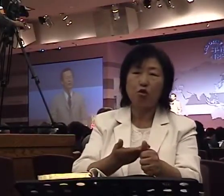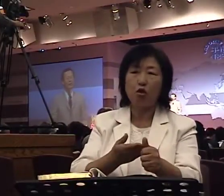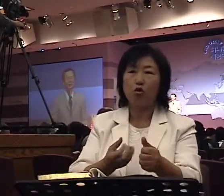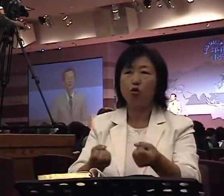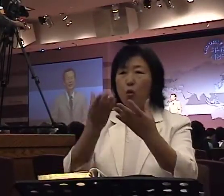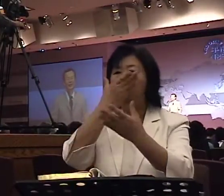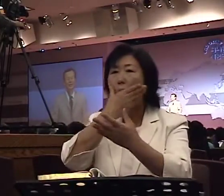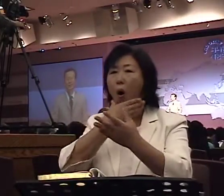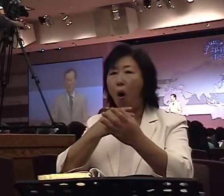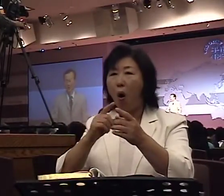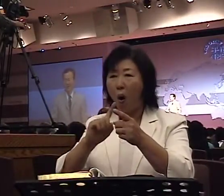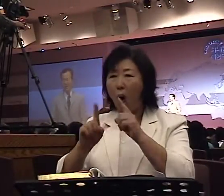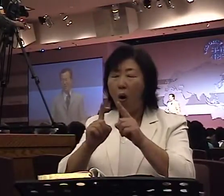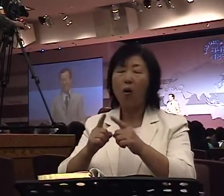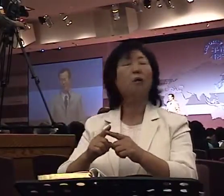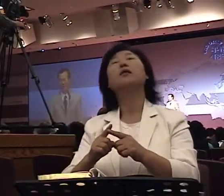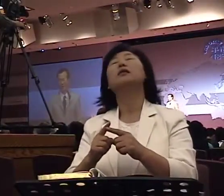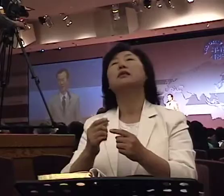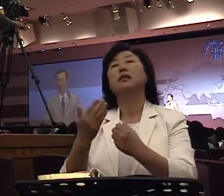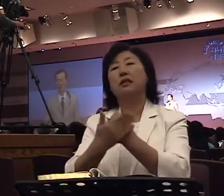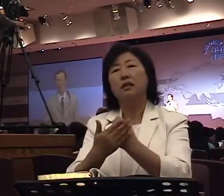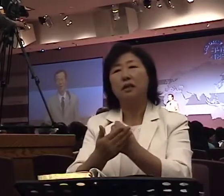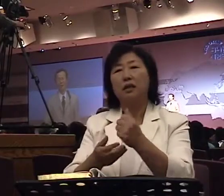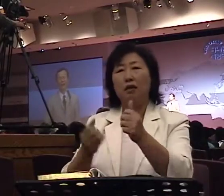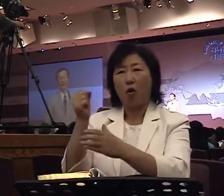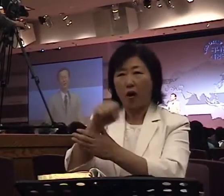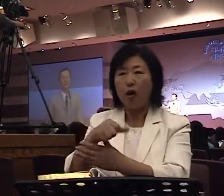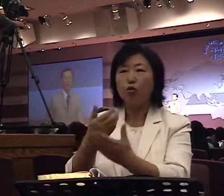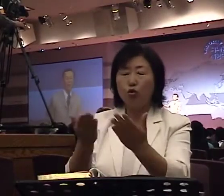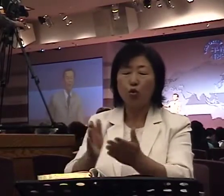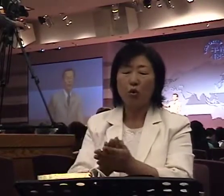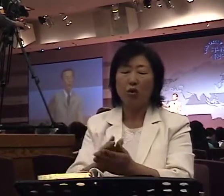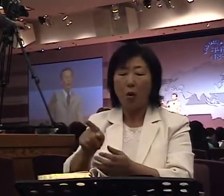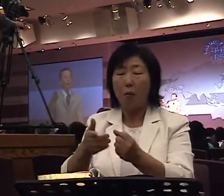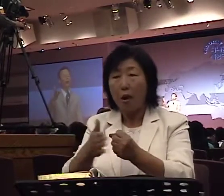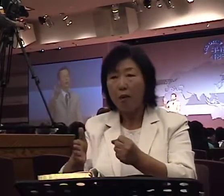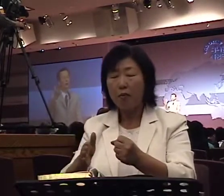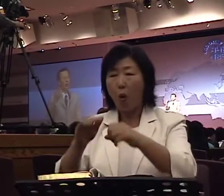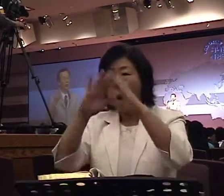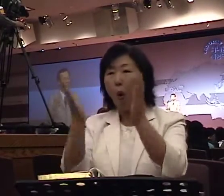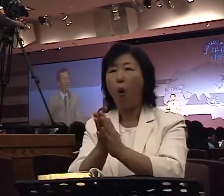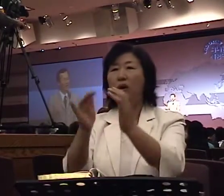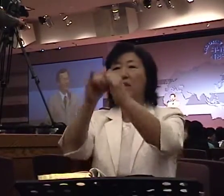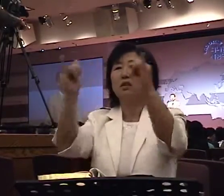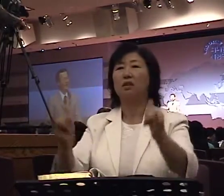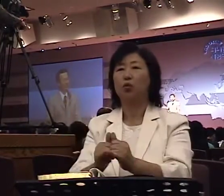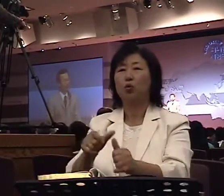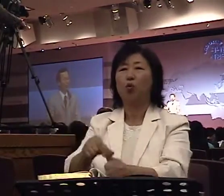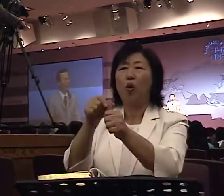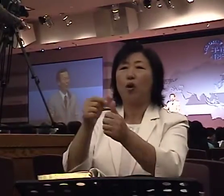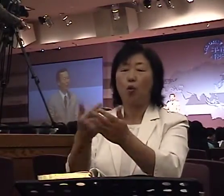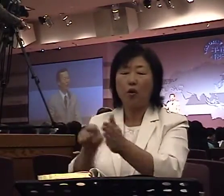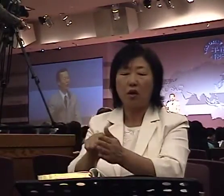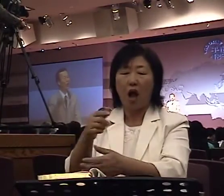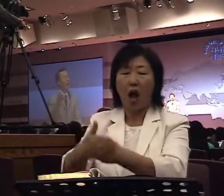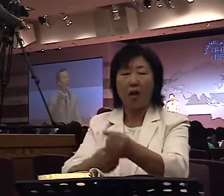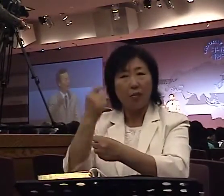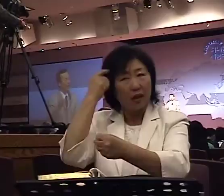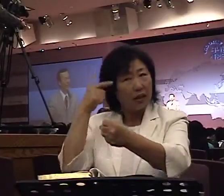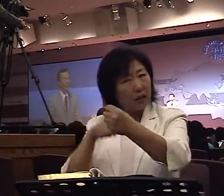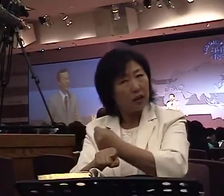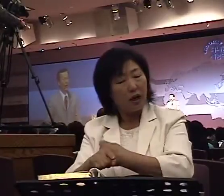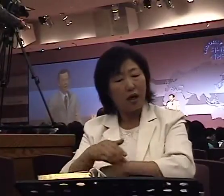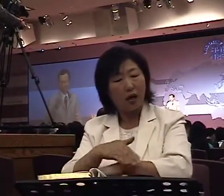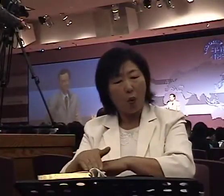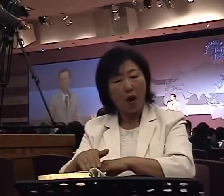수 있는 은혜를 허락하시고 그로 말미암아 이제 온 인류를 구원하시려는 하나님의 뜻과 계획을